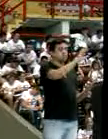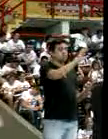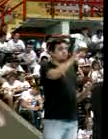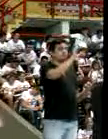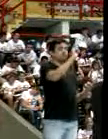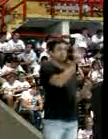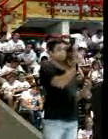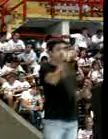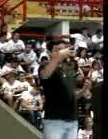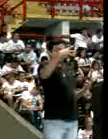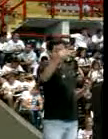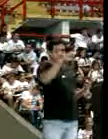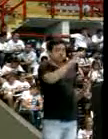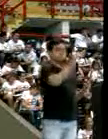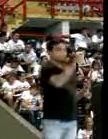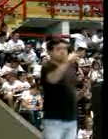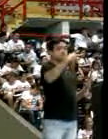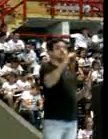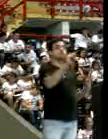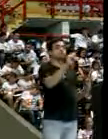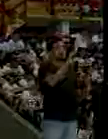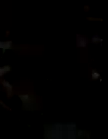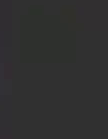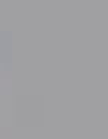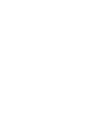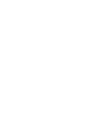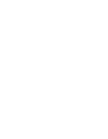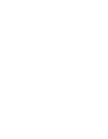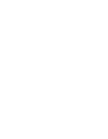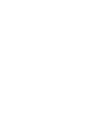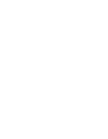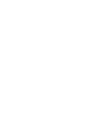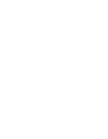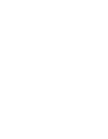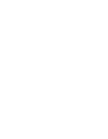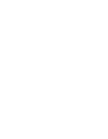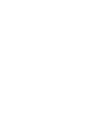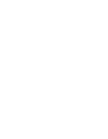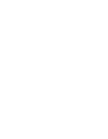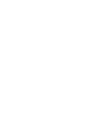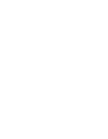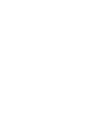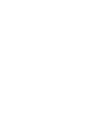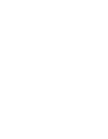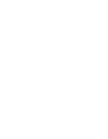CH4. O que é o gás metano?